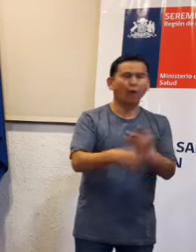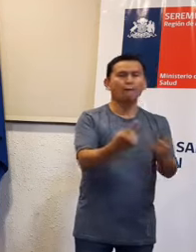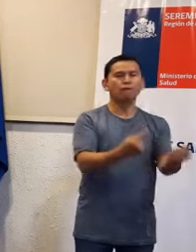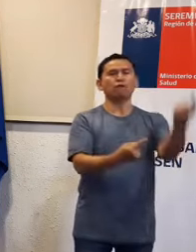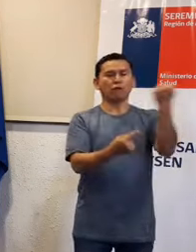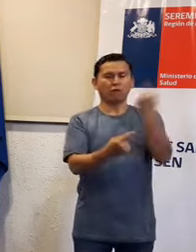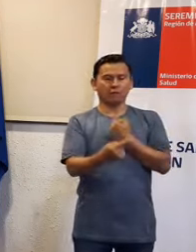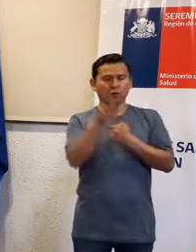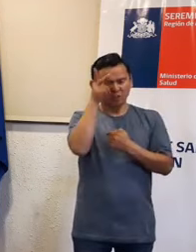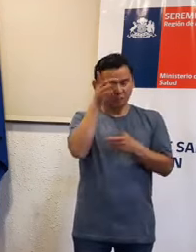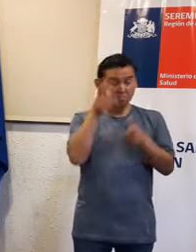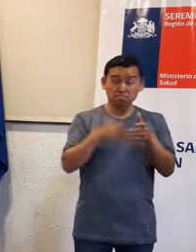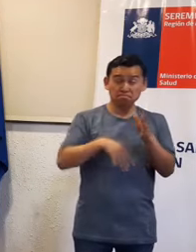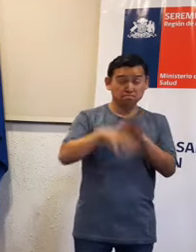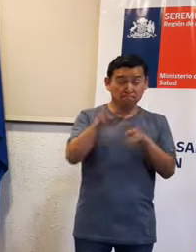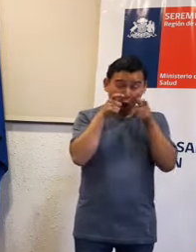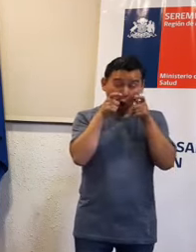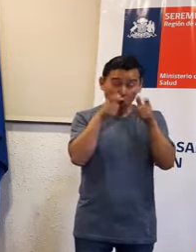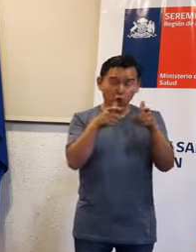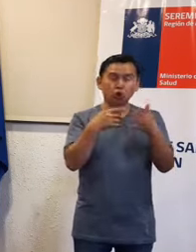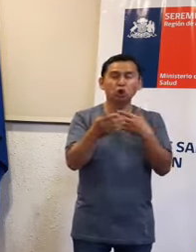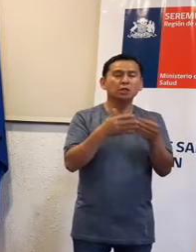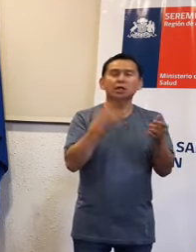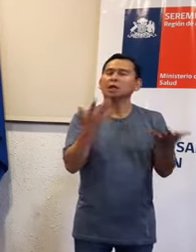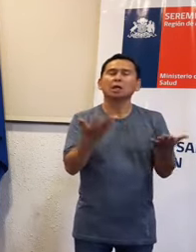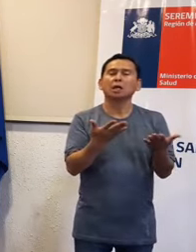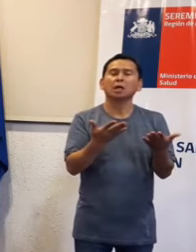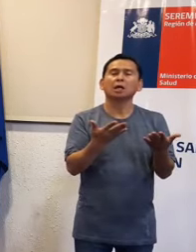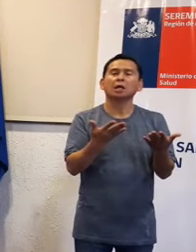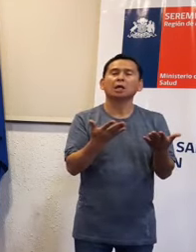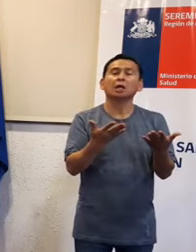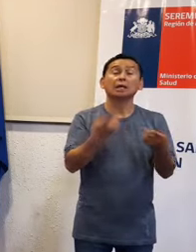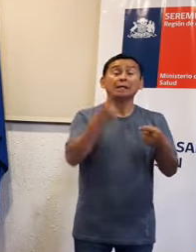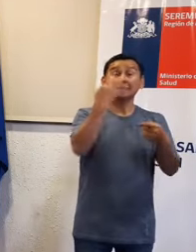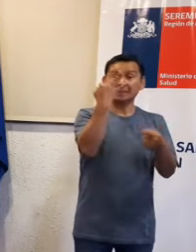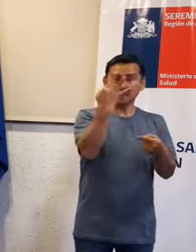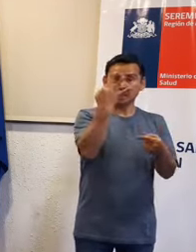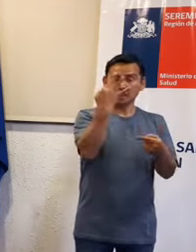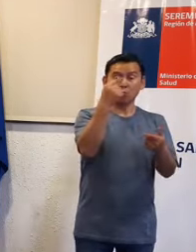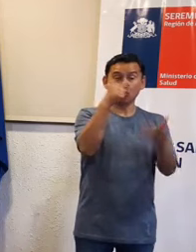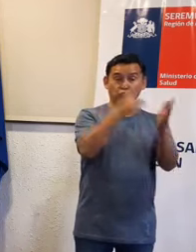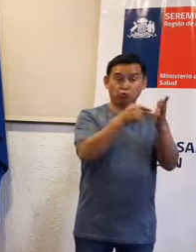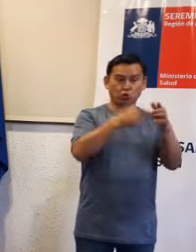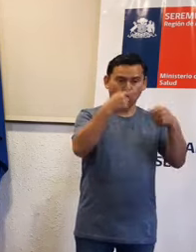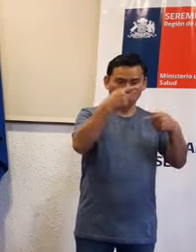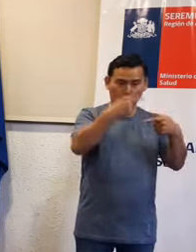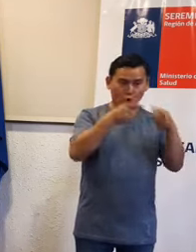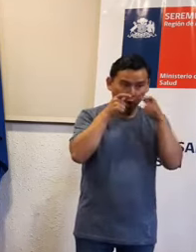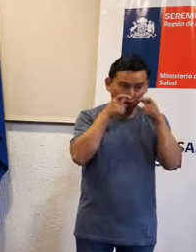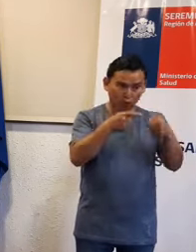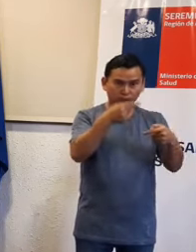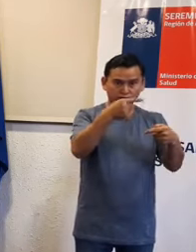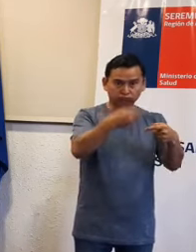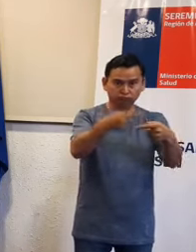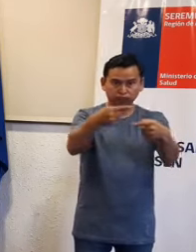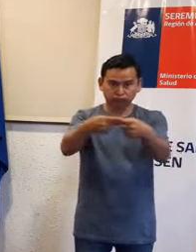movimiento de movimiento terrestre se generó en los tres los tres puntos de control establecidos en